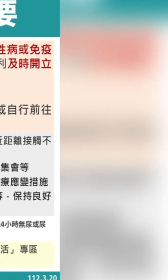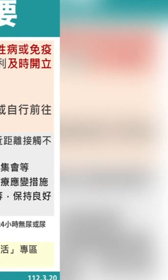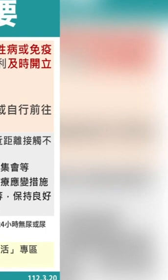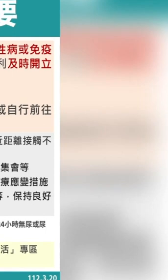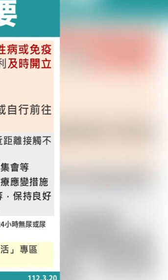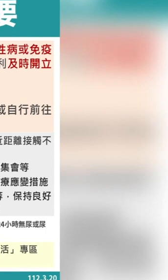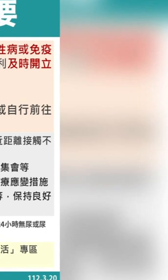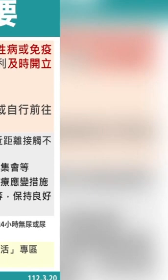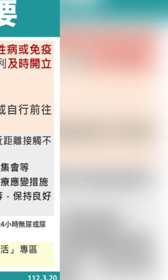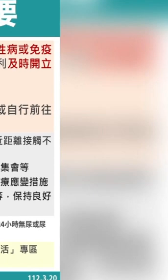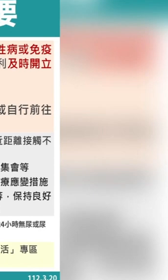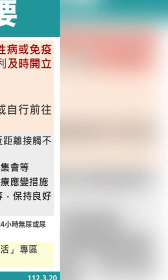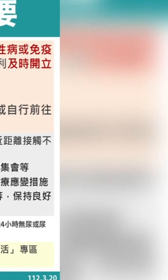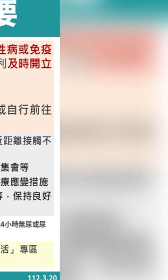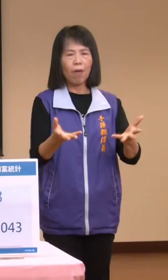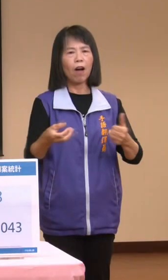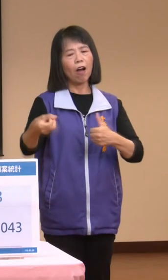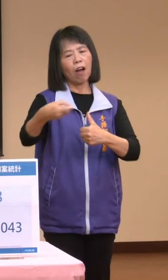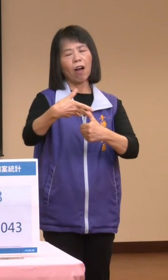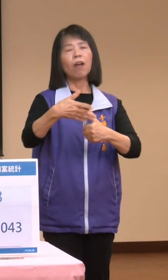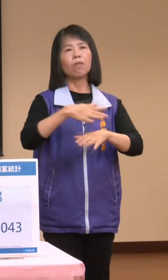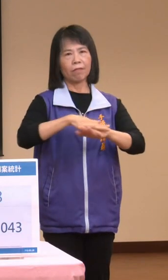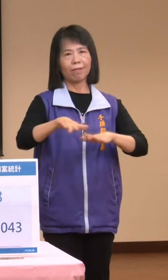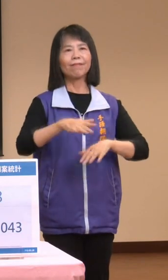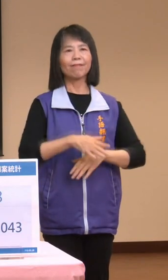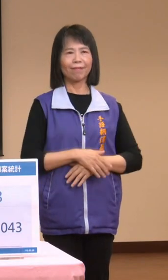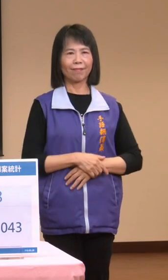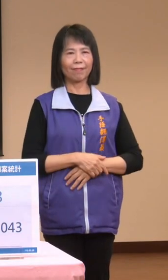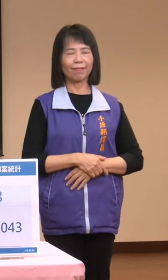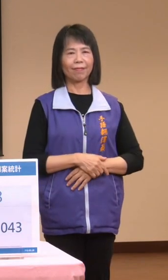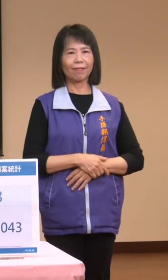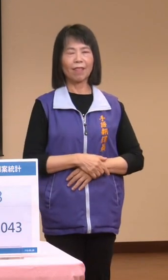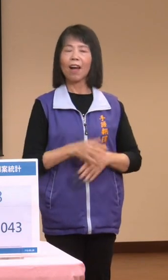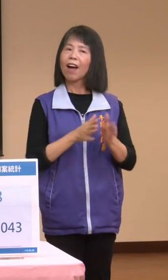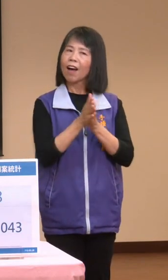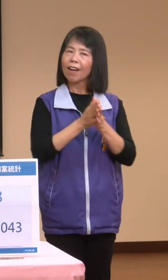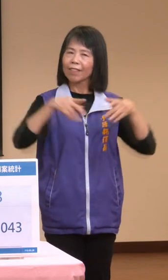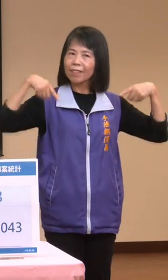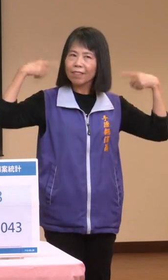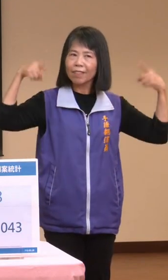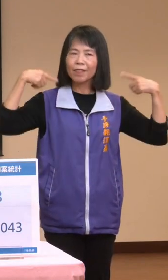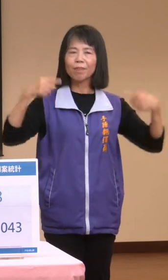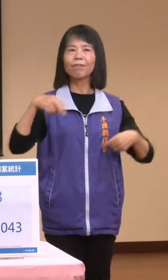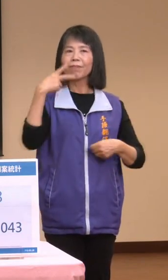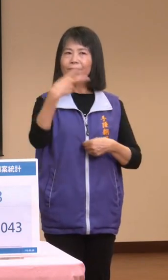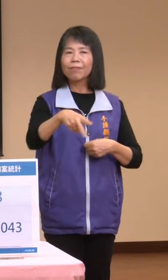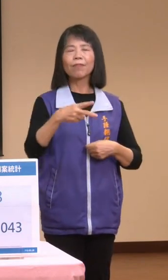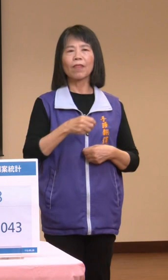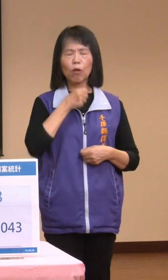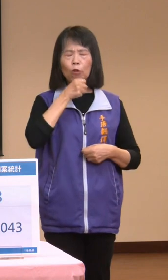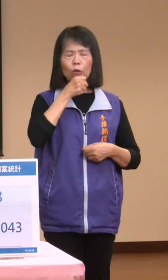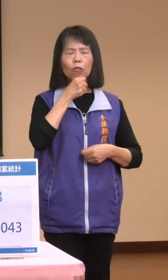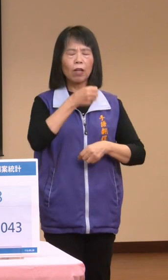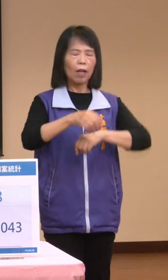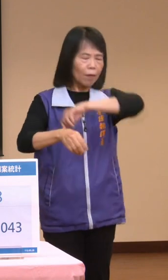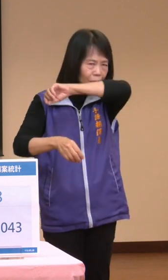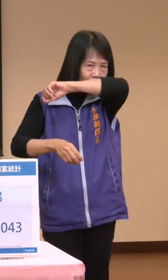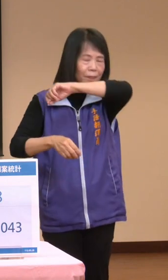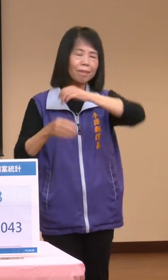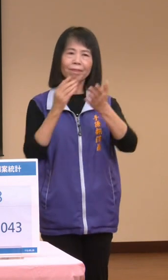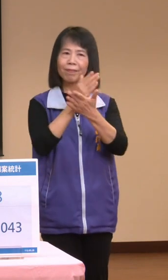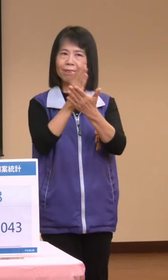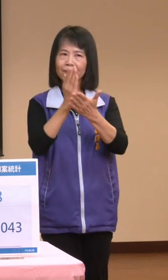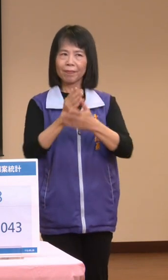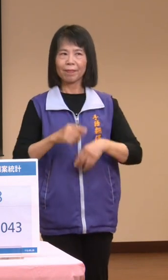候呢，请你最好在家休息。所以其实勤洗手那与咳嗽的礼节这些